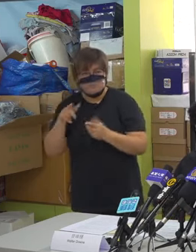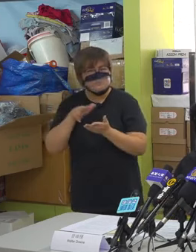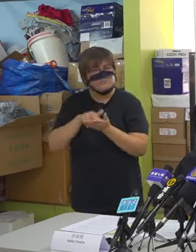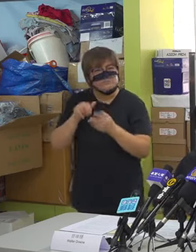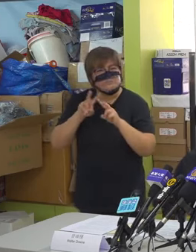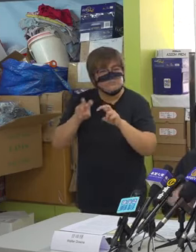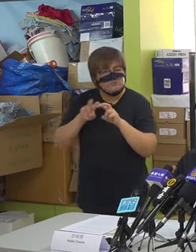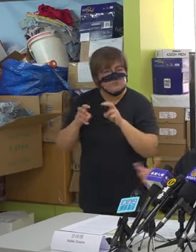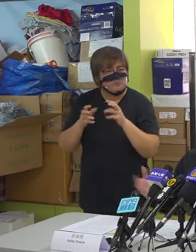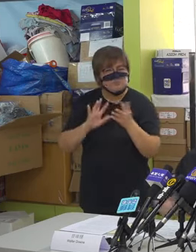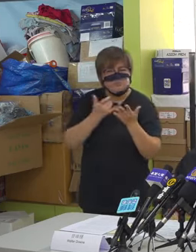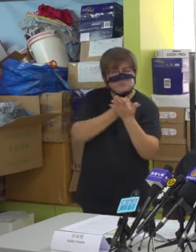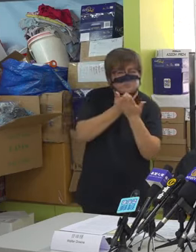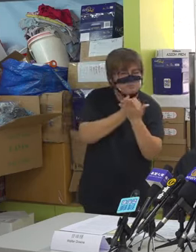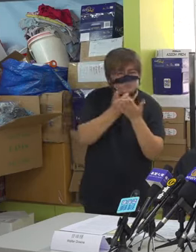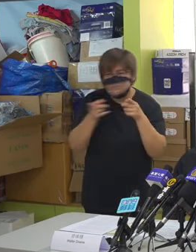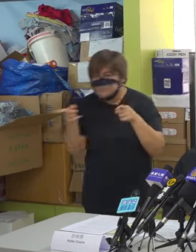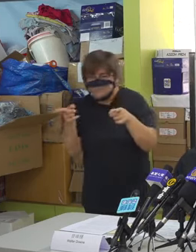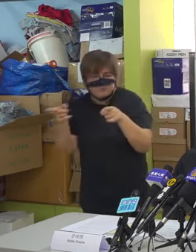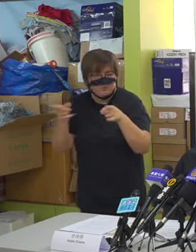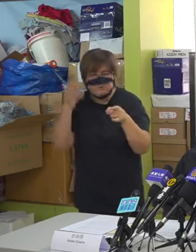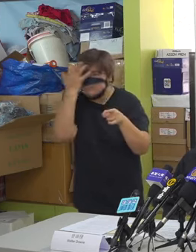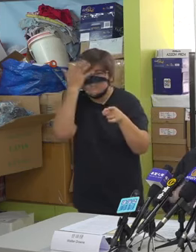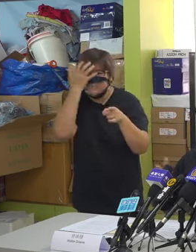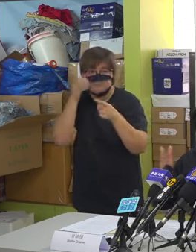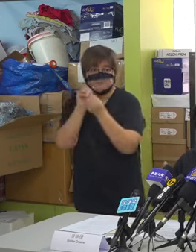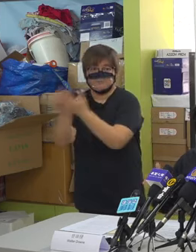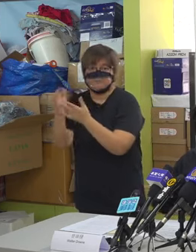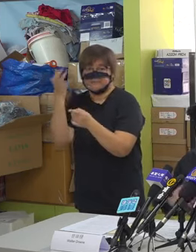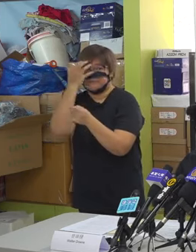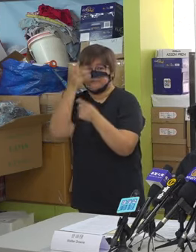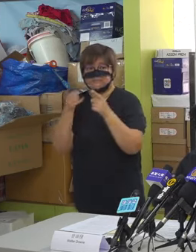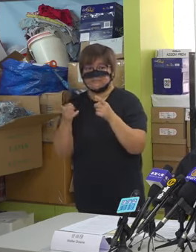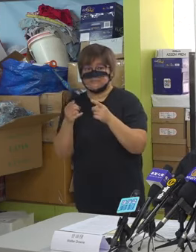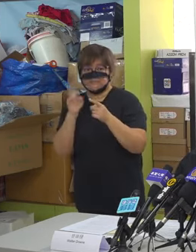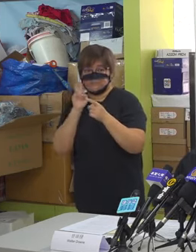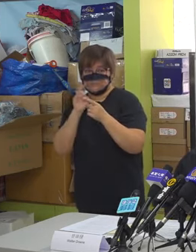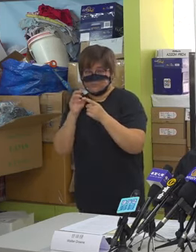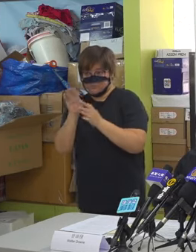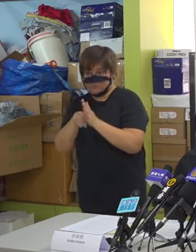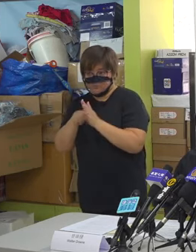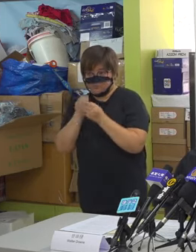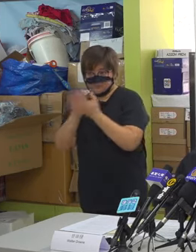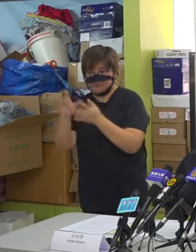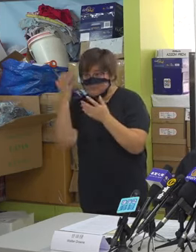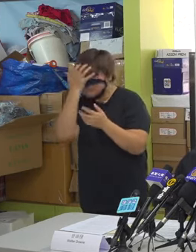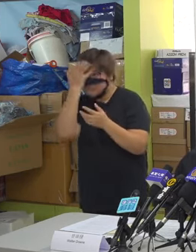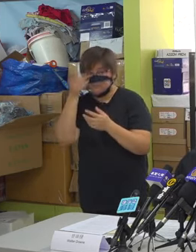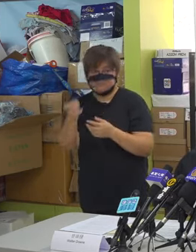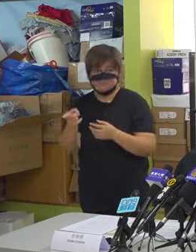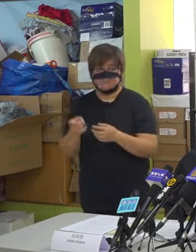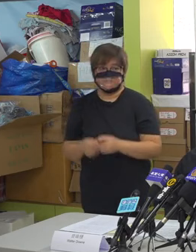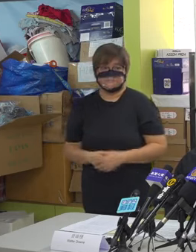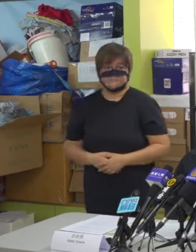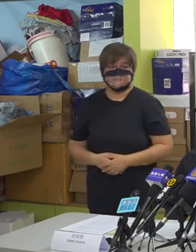啦，係一種咁樣嘅狀態。但佢實質上係冇獨立檢討委員會，實質上係冇任何法理依據，佢亦